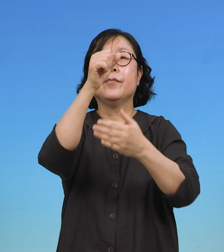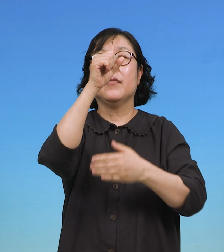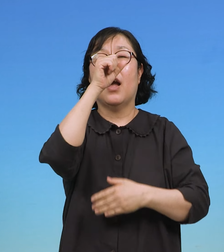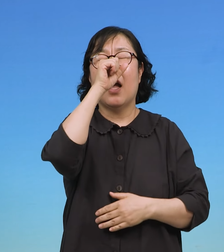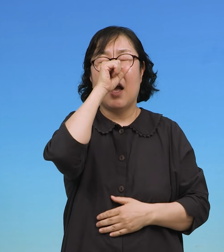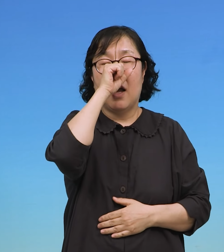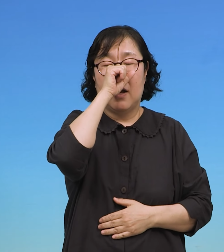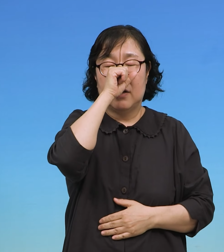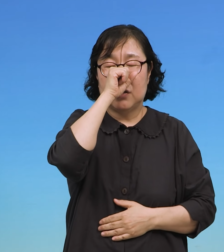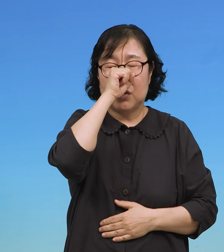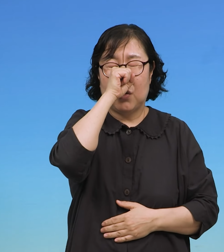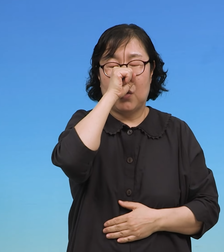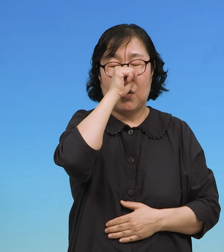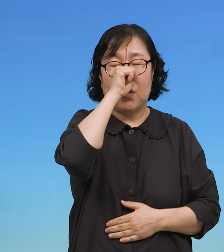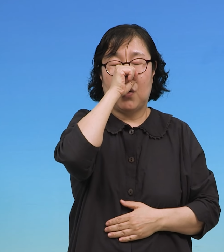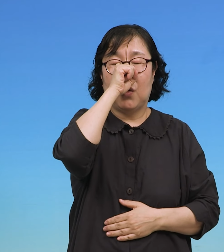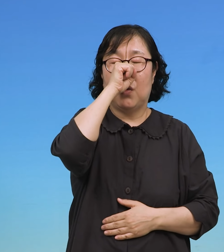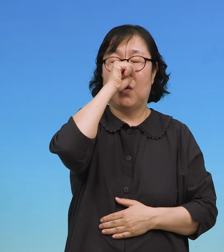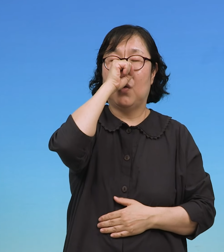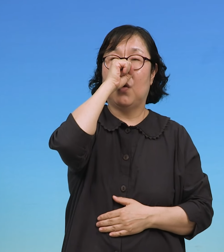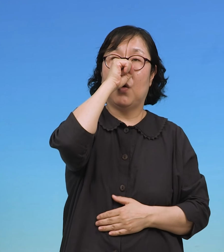하나님, 좋으신 하나님,